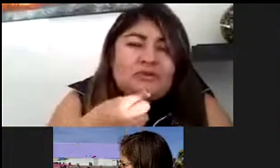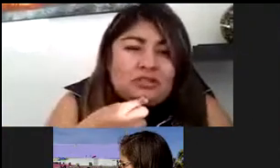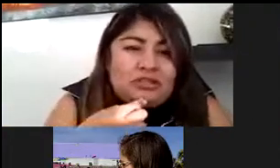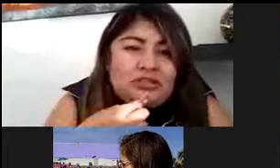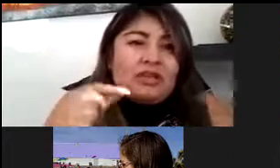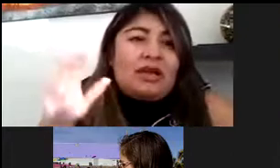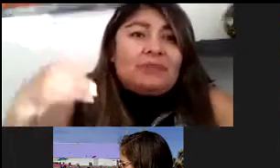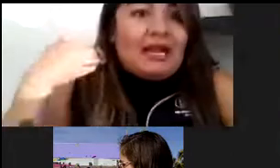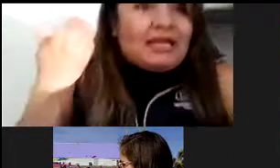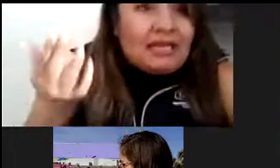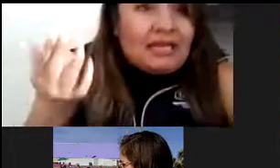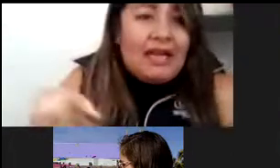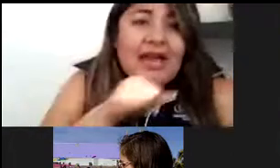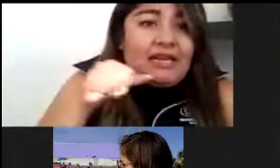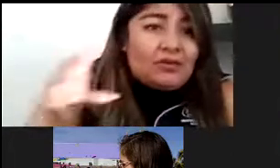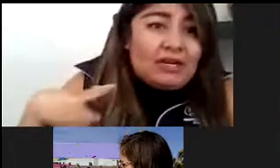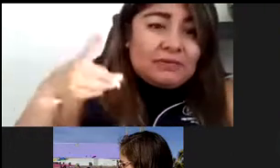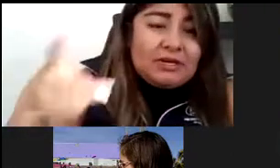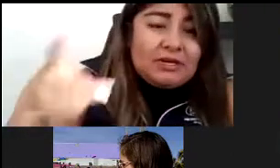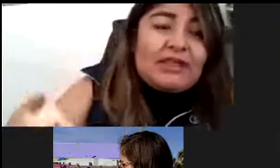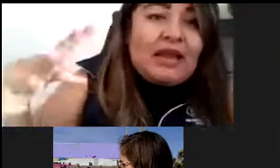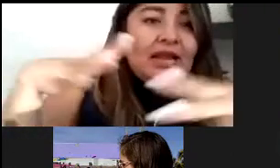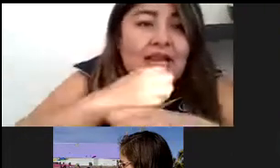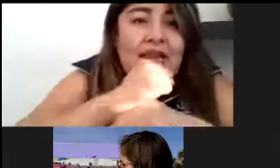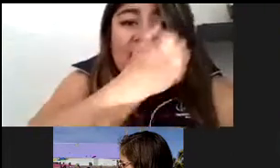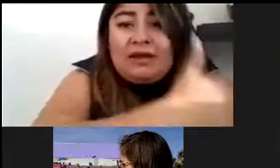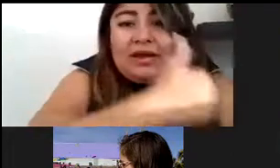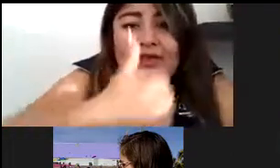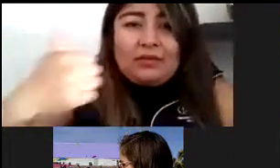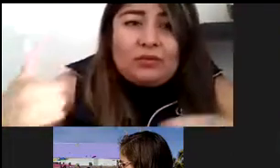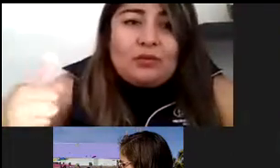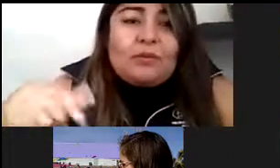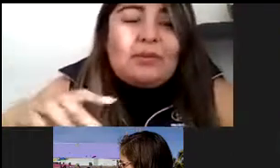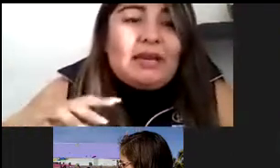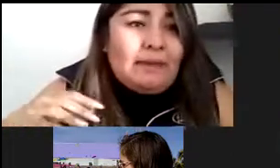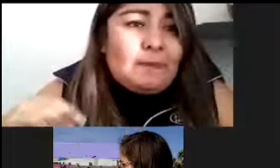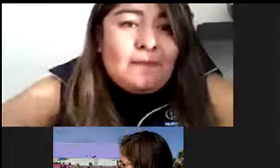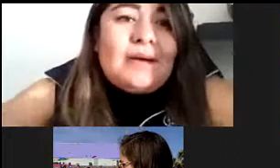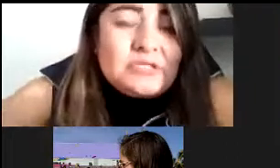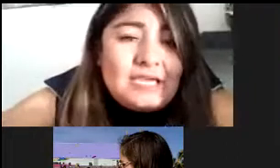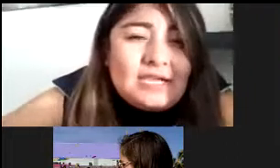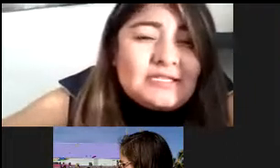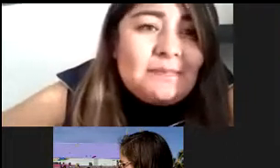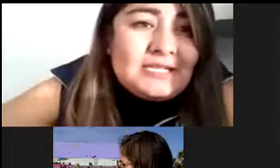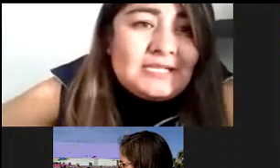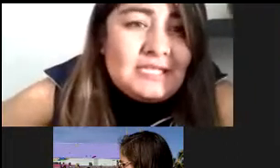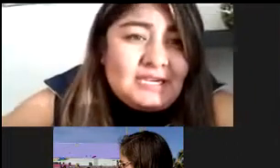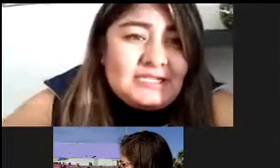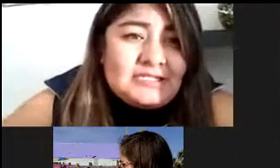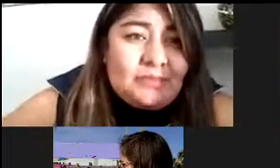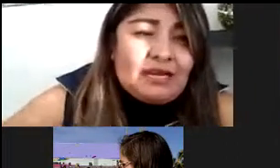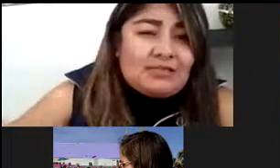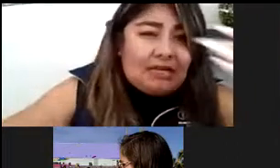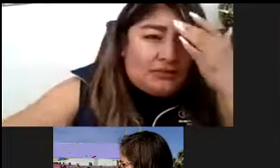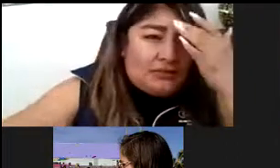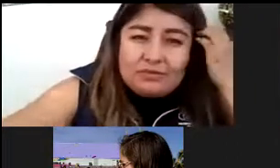10 minutitos para quien quiera, Ali igual les pueda dar la firma a cada uno, ¿vale? Vamos a hacer el pase de lista porque